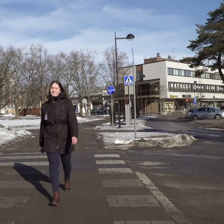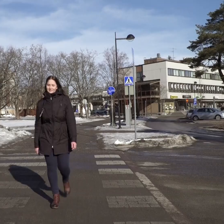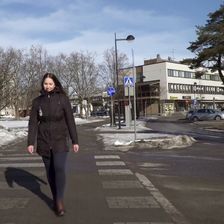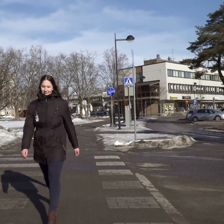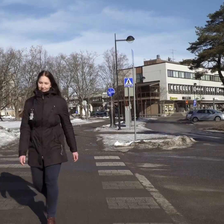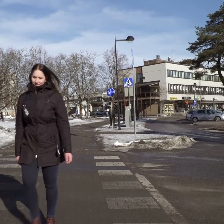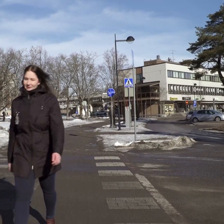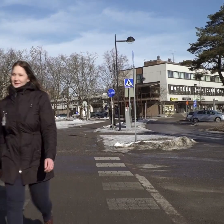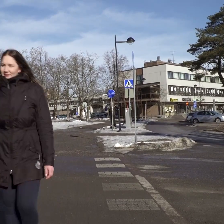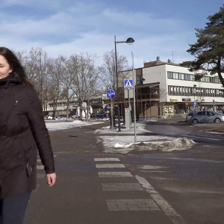Suojatien yli.